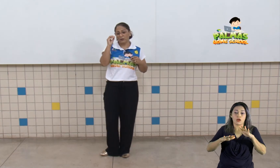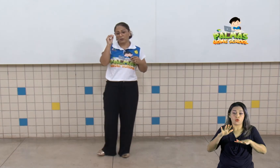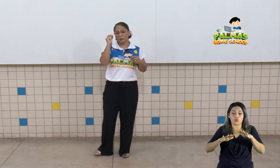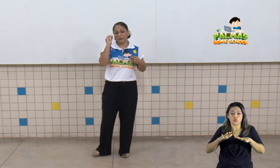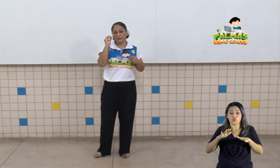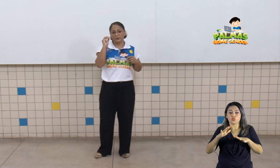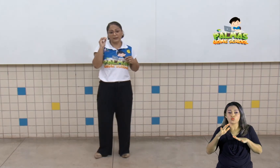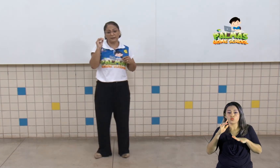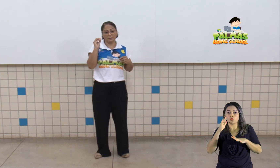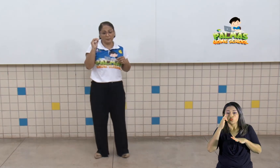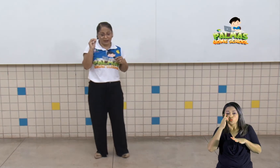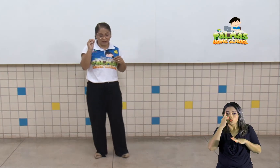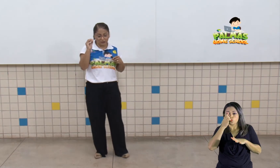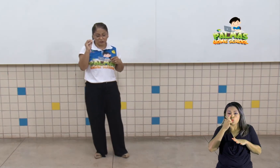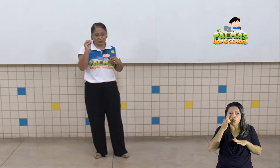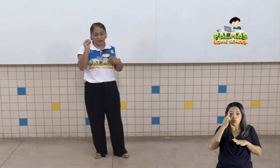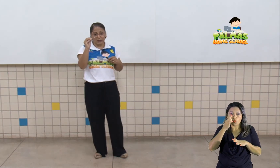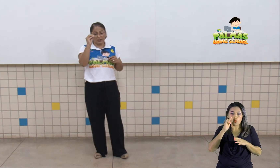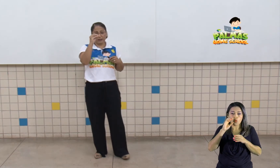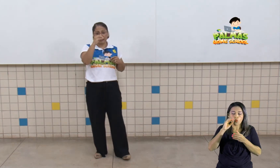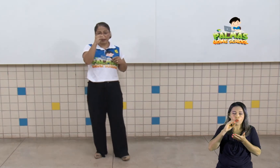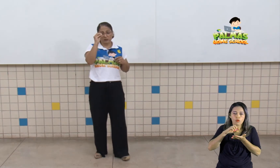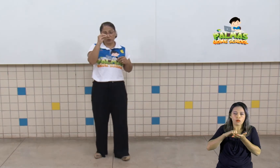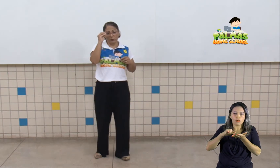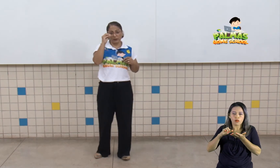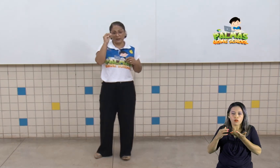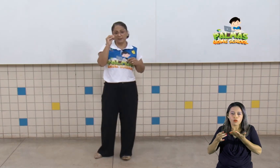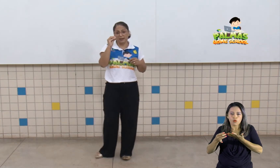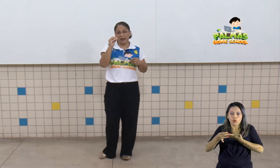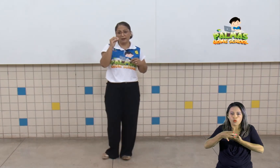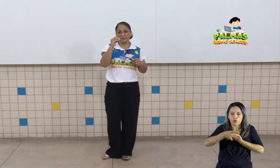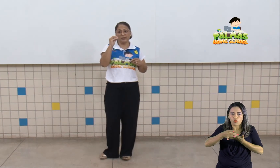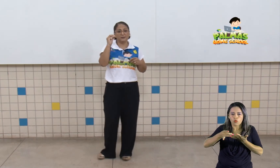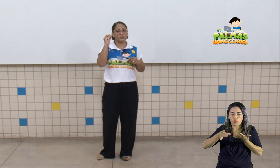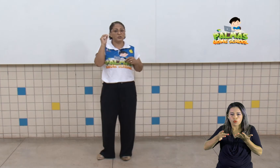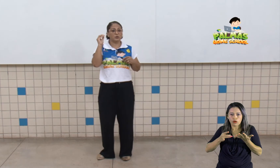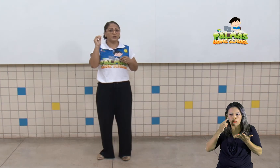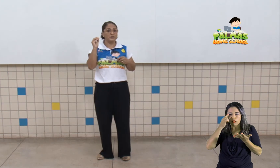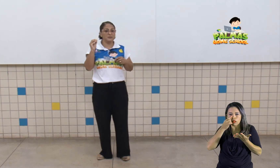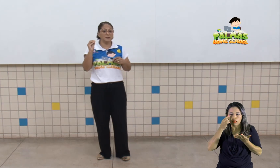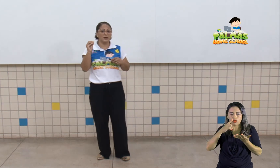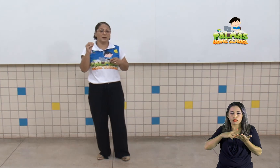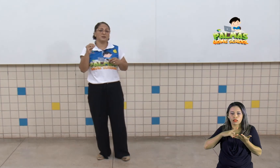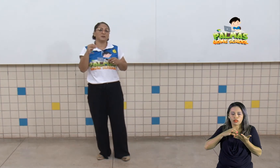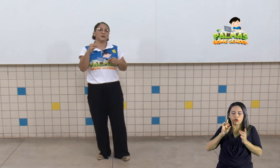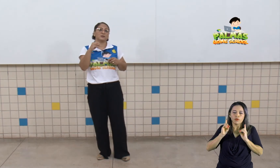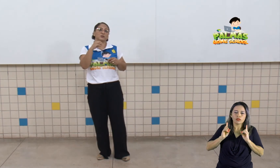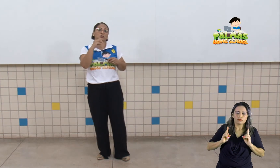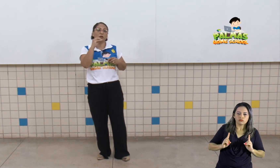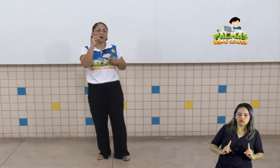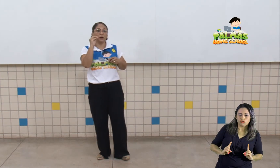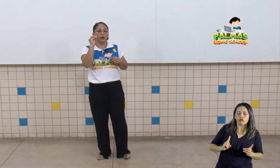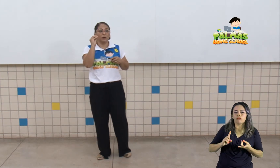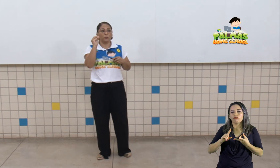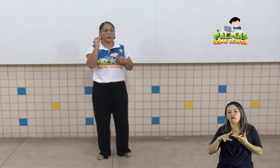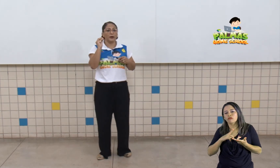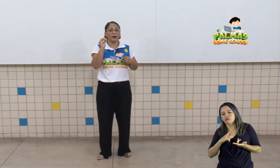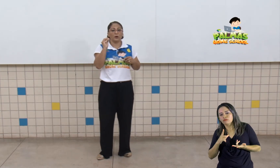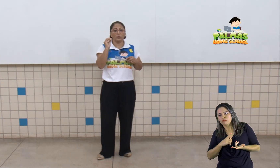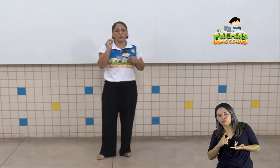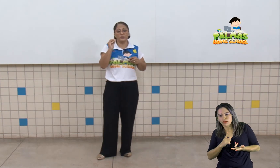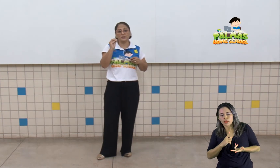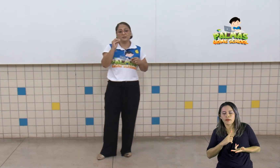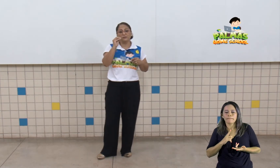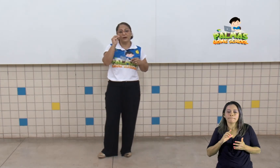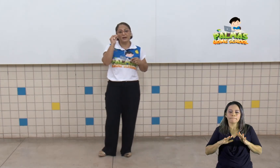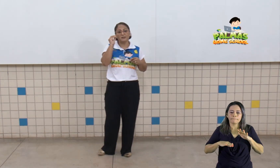local, em alguma determinada parte daqueles componentes lá, vai existir uma deficiência, vai existir